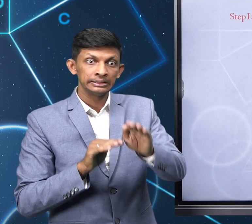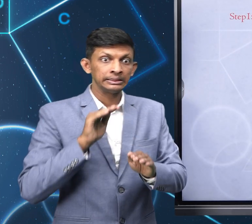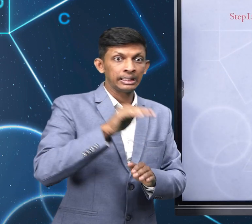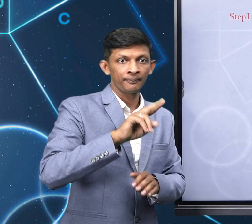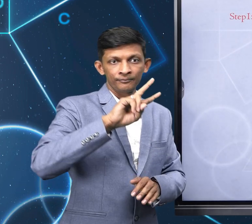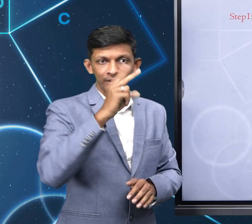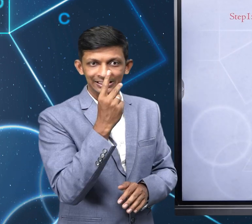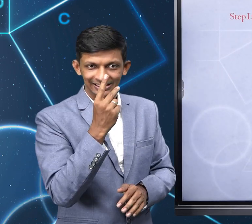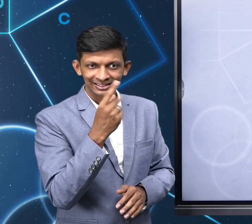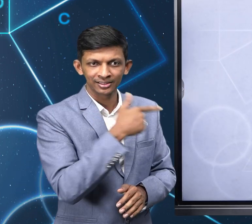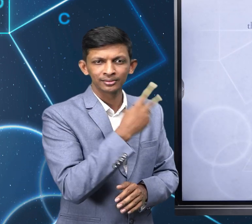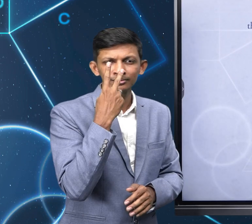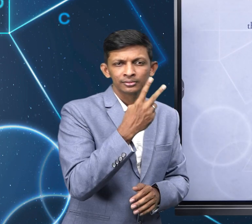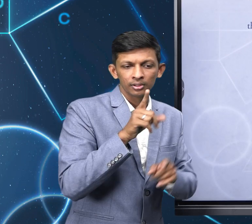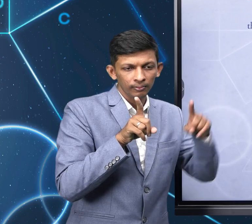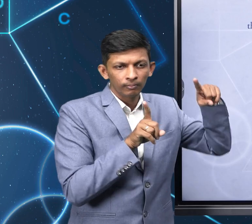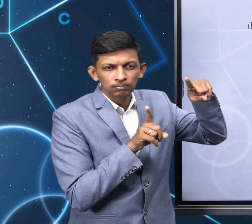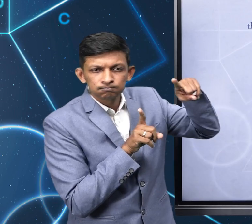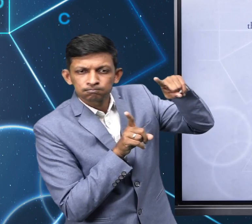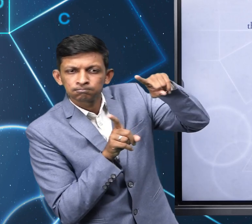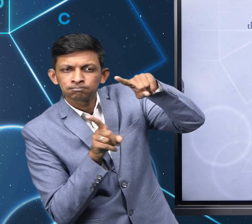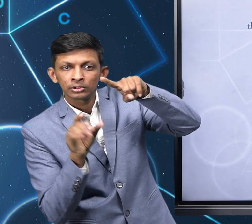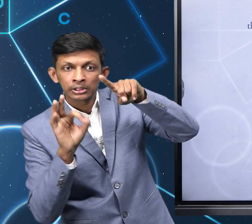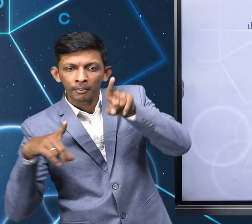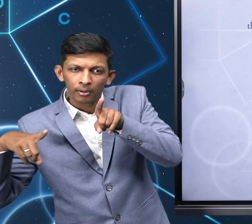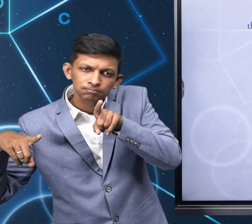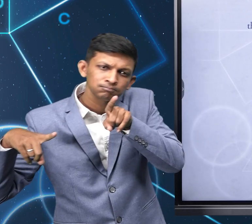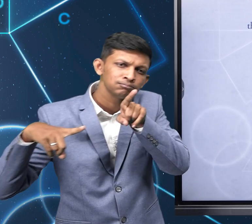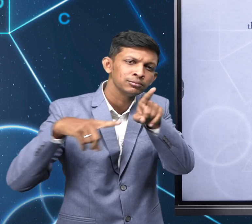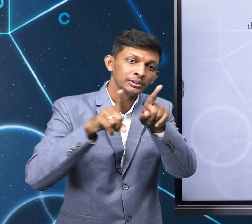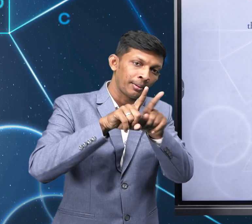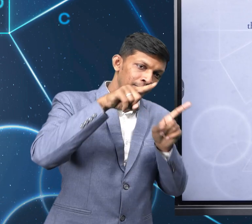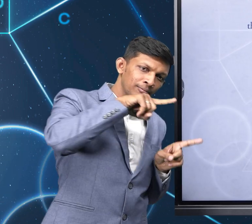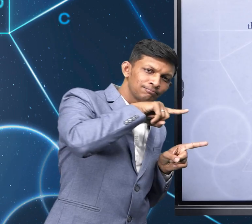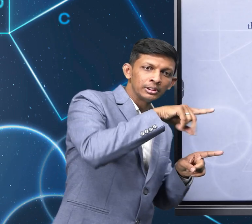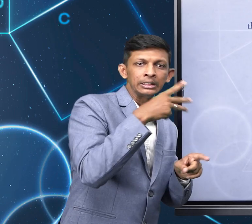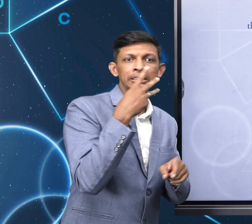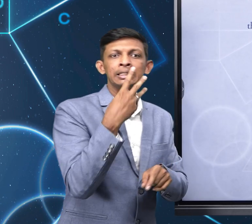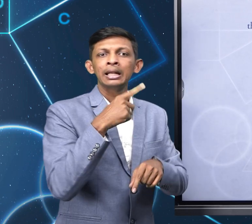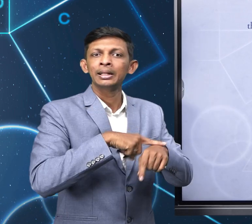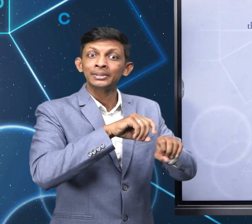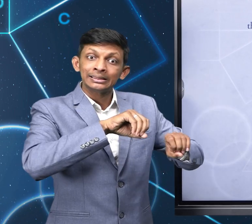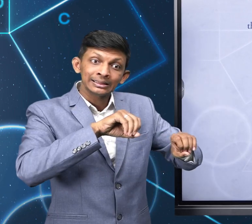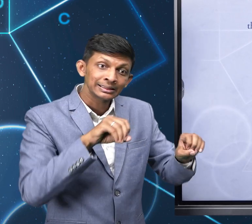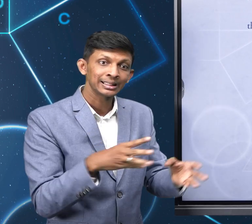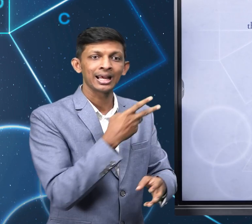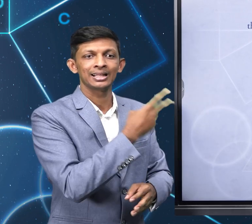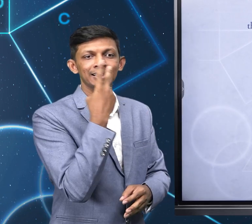चरण 2, आयताकाराच्या 4 कोपऱ्यापासून सुरू होणारे लांबीचे 4 समांतर रेषा विभाग